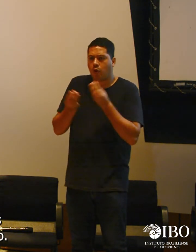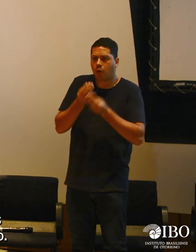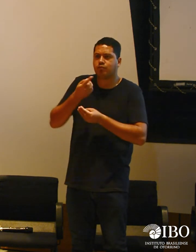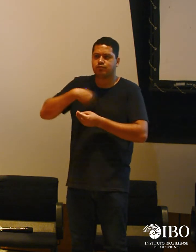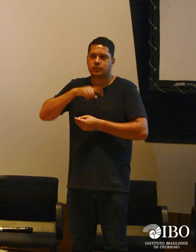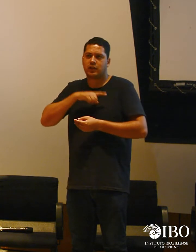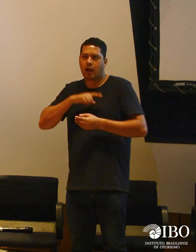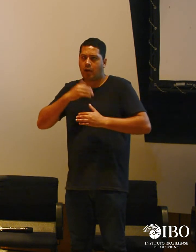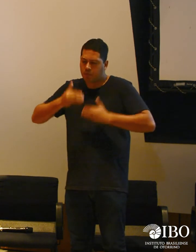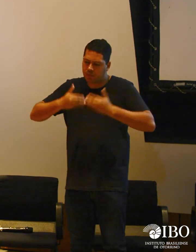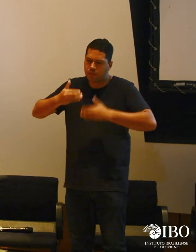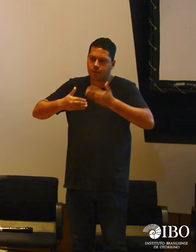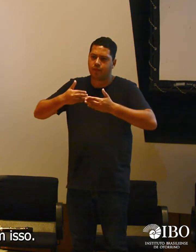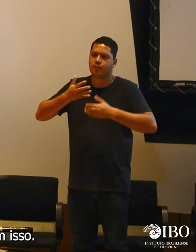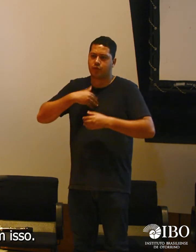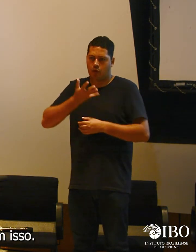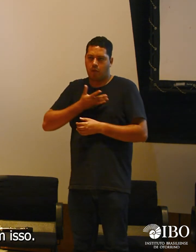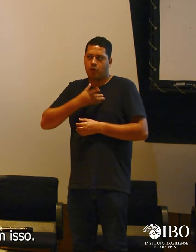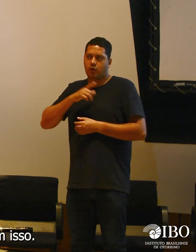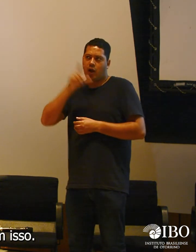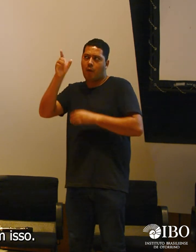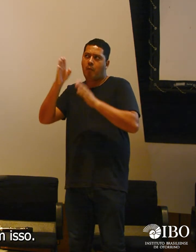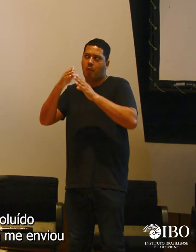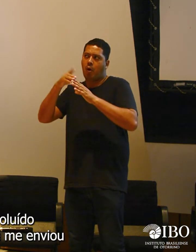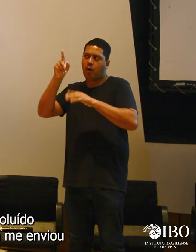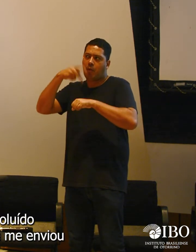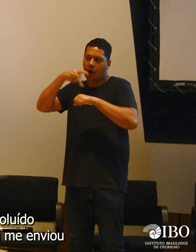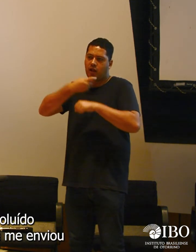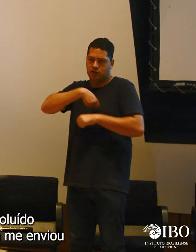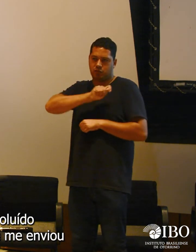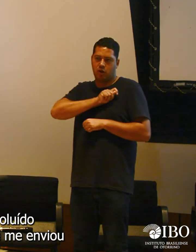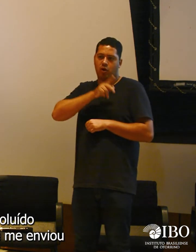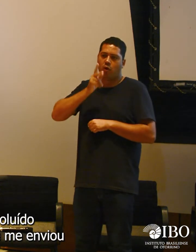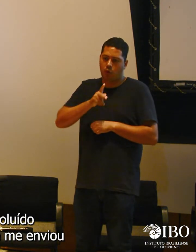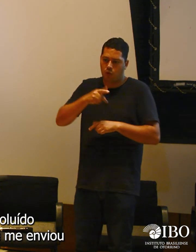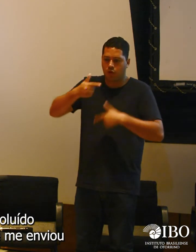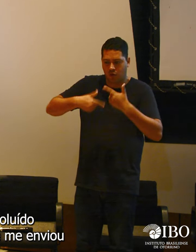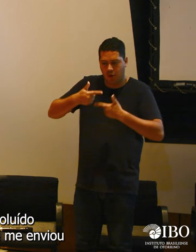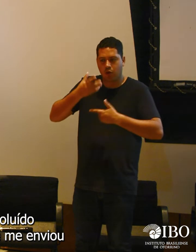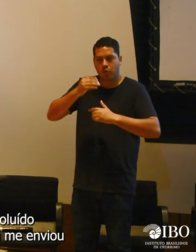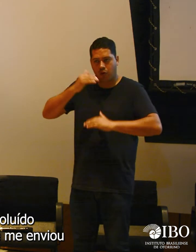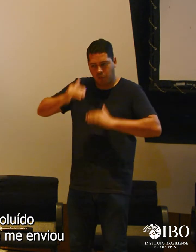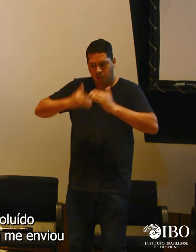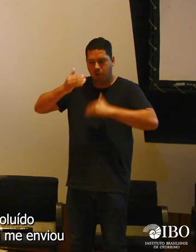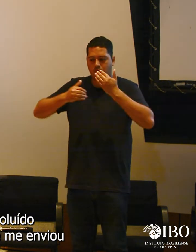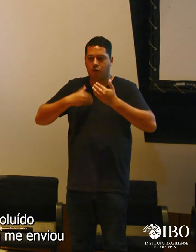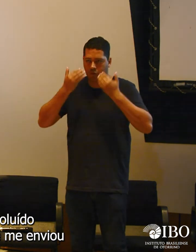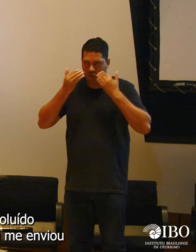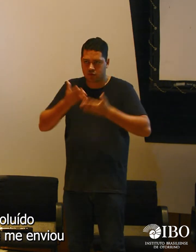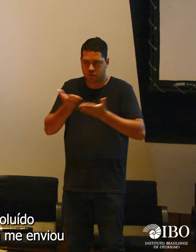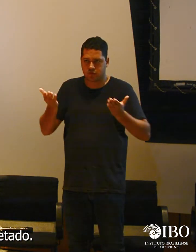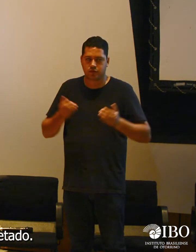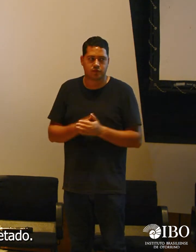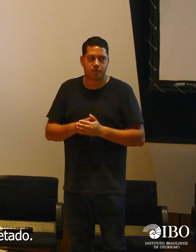para esse Rodrigo, ele está na Espanha, ele continua trabalhando com isso, ele falou, não, muito tem evoluído e eu vou mostrar para você. E ele